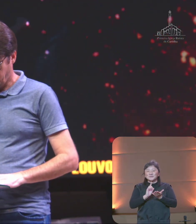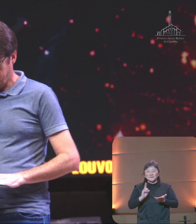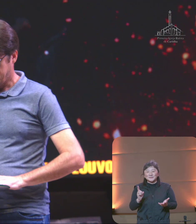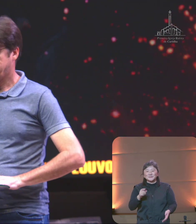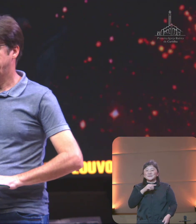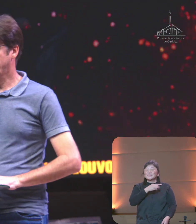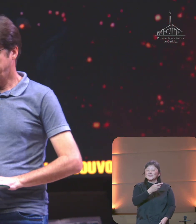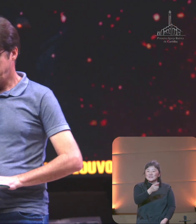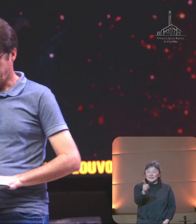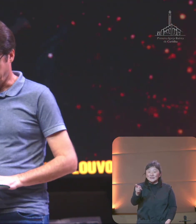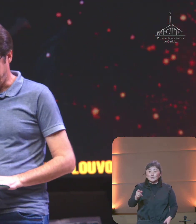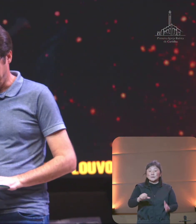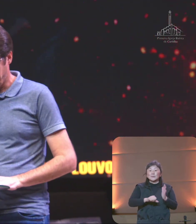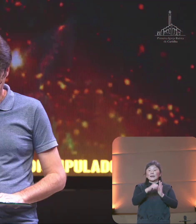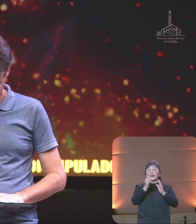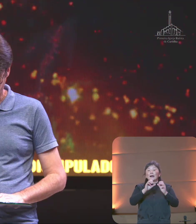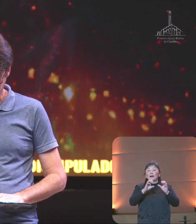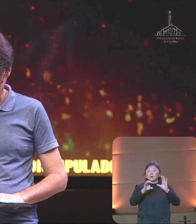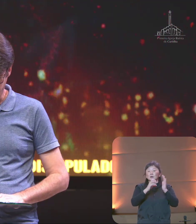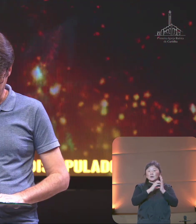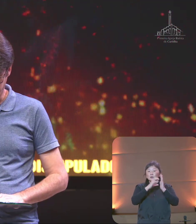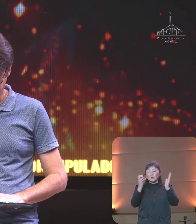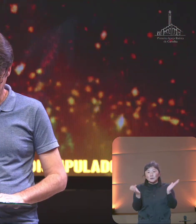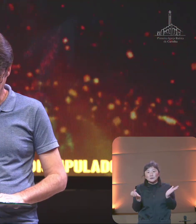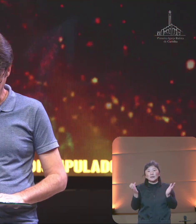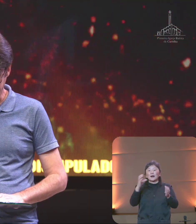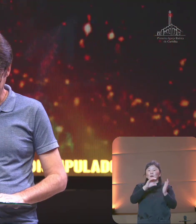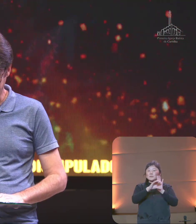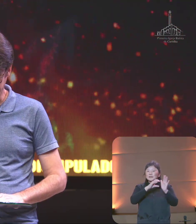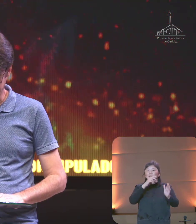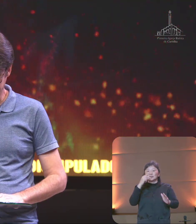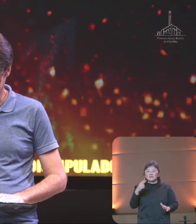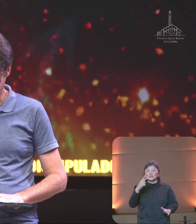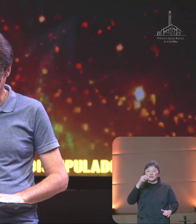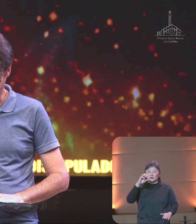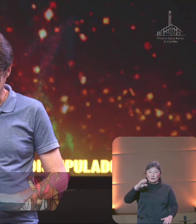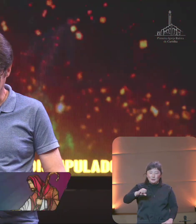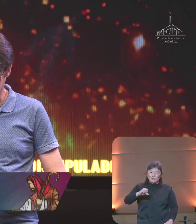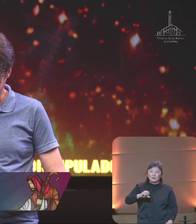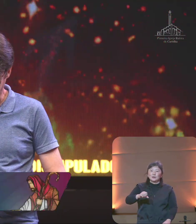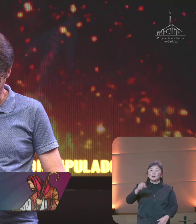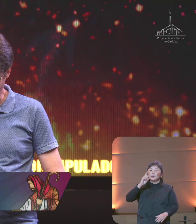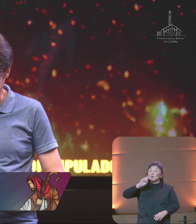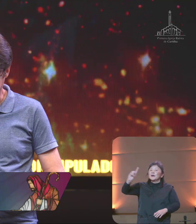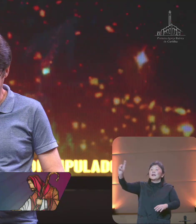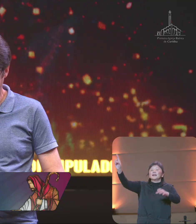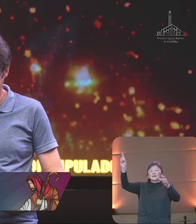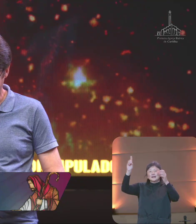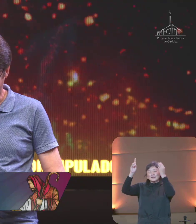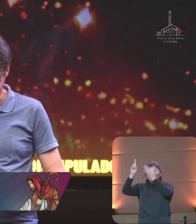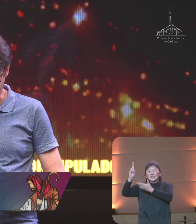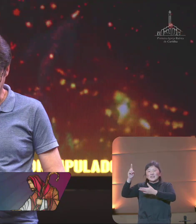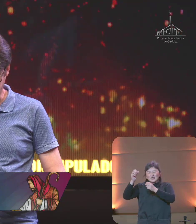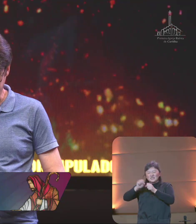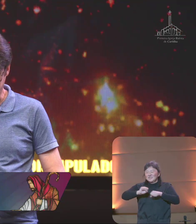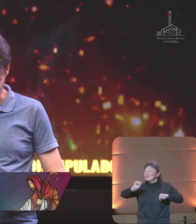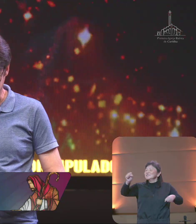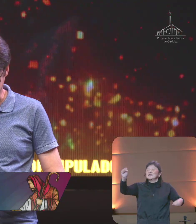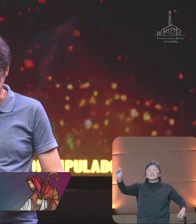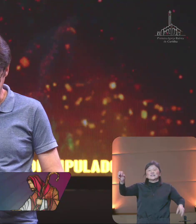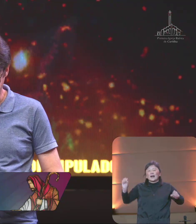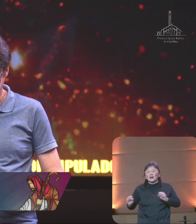1 Crônicas, capítulo 29. Ó Senhor, Tu é a grandeza, o poder, a glória, a vitória